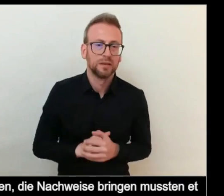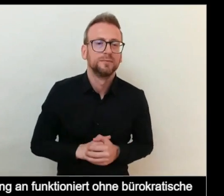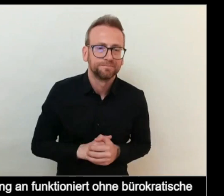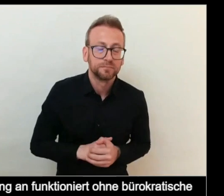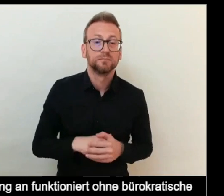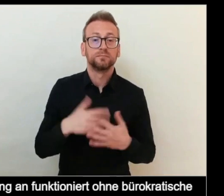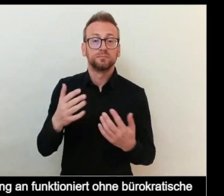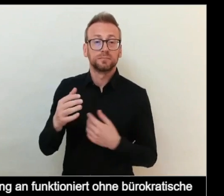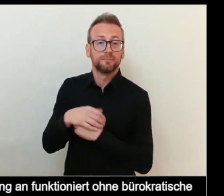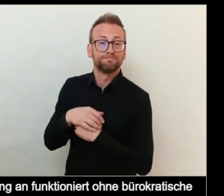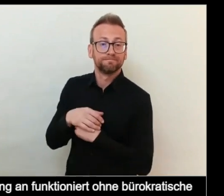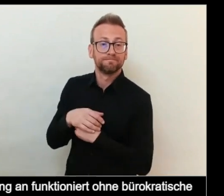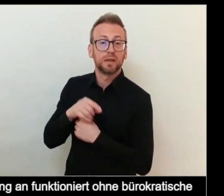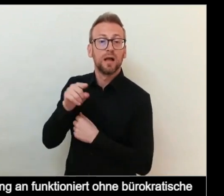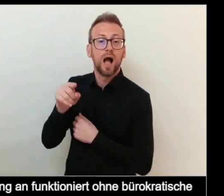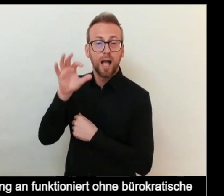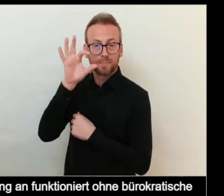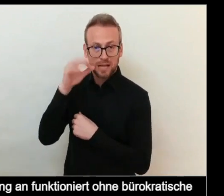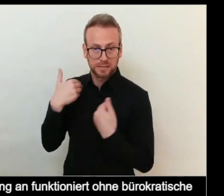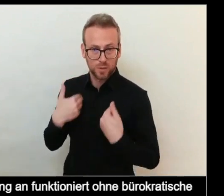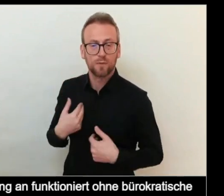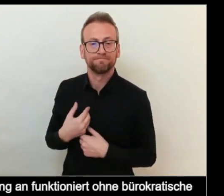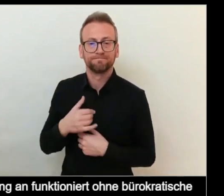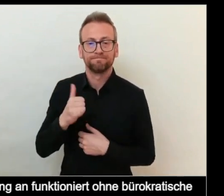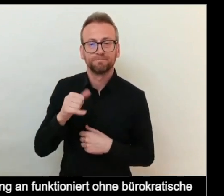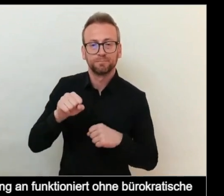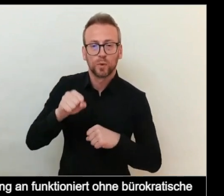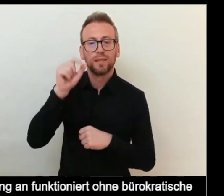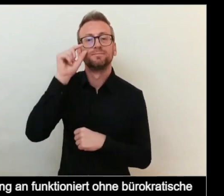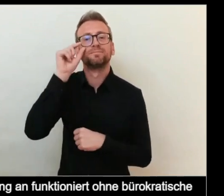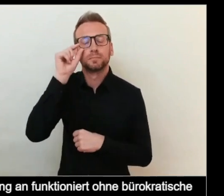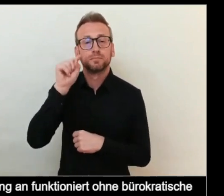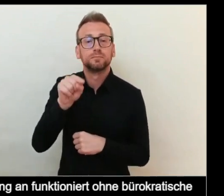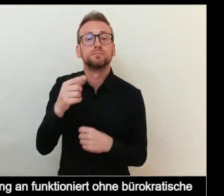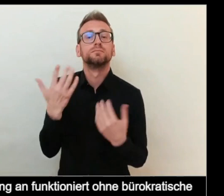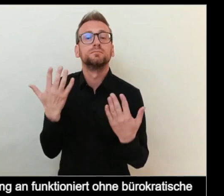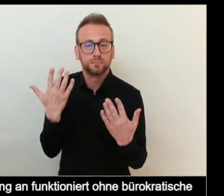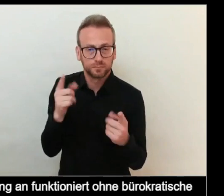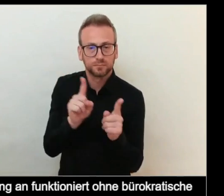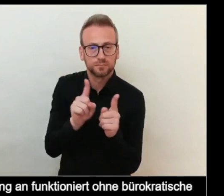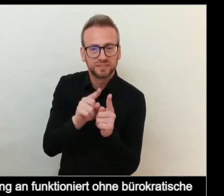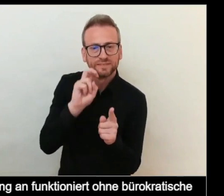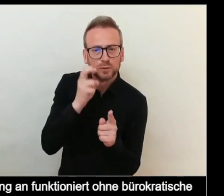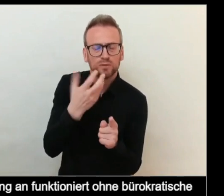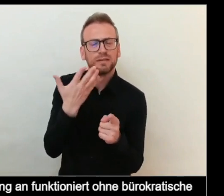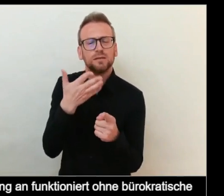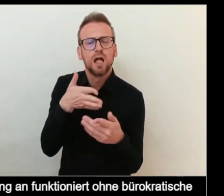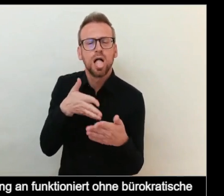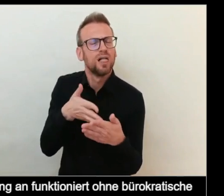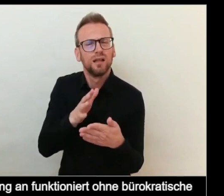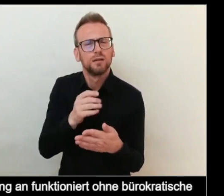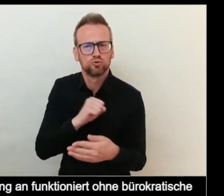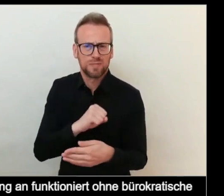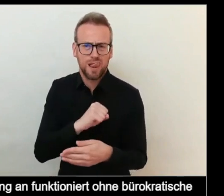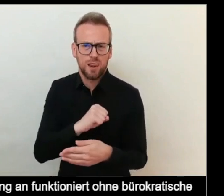insofern, natürlich, wenn Sie jetzt das Beispiel nehmen, auch ich habe es ja vorher auch angesprochen, Pensionisten, braucht es das. Ja? Lehrer, die